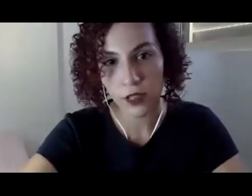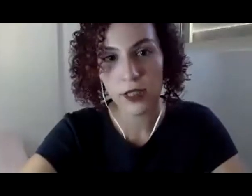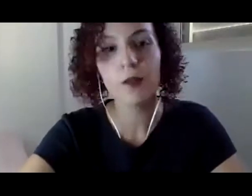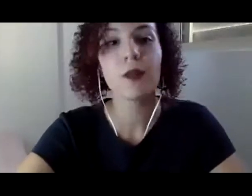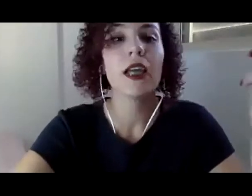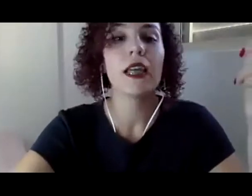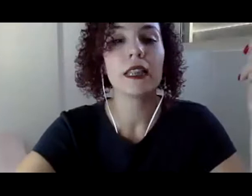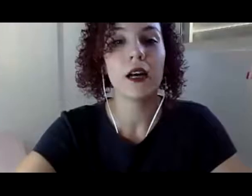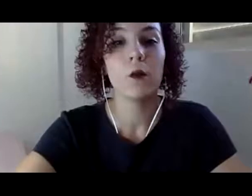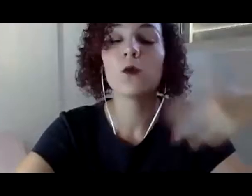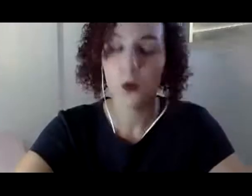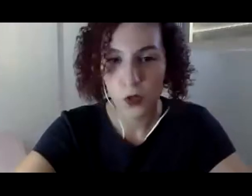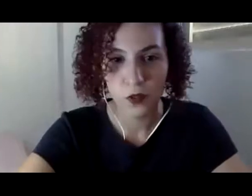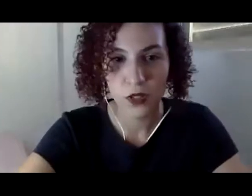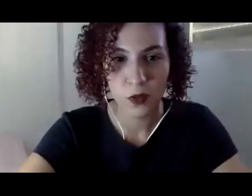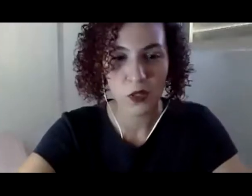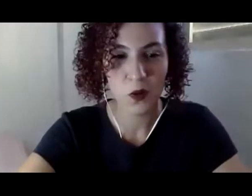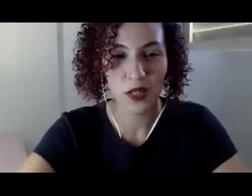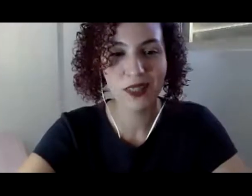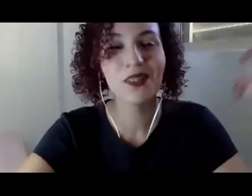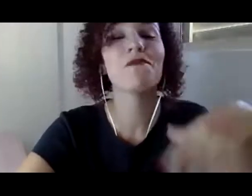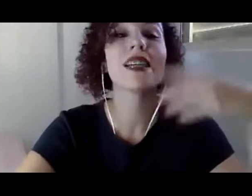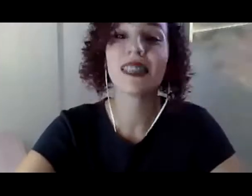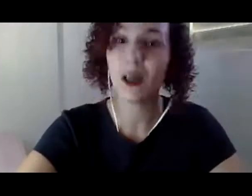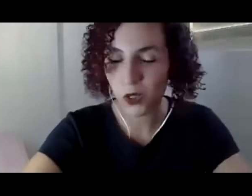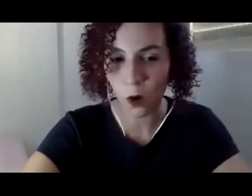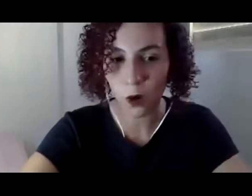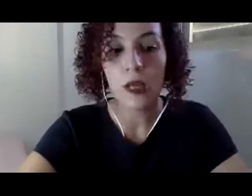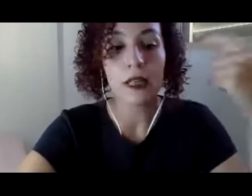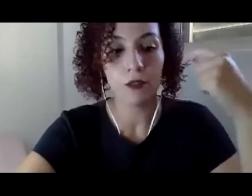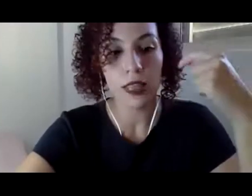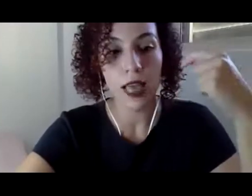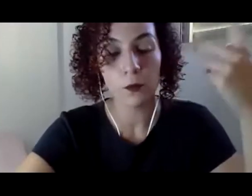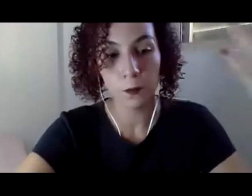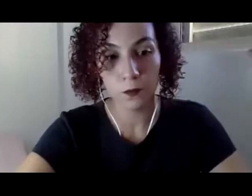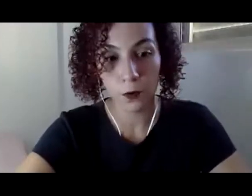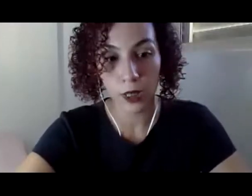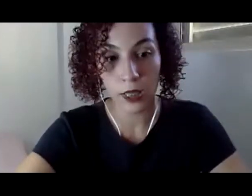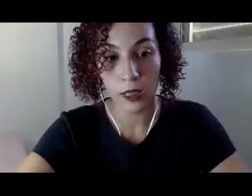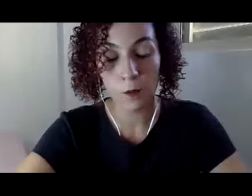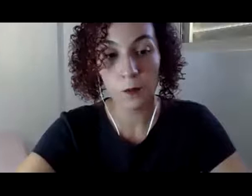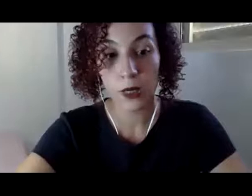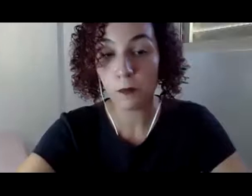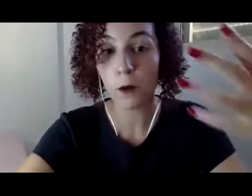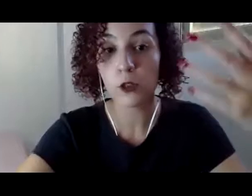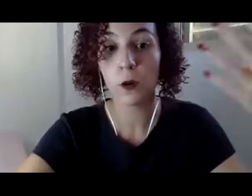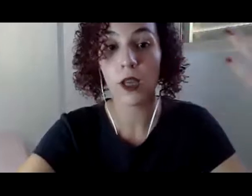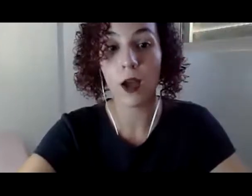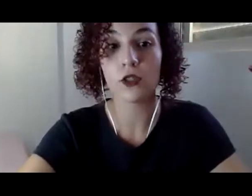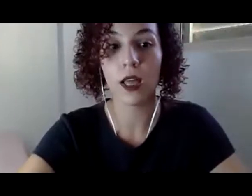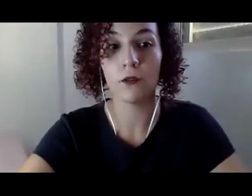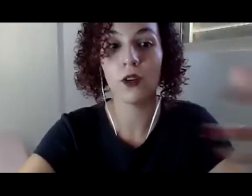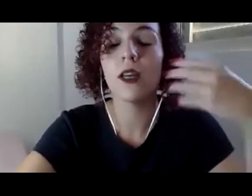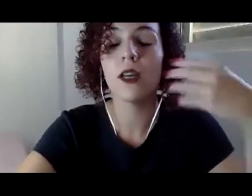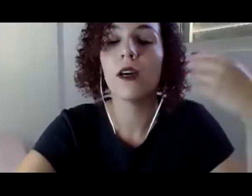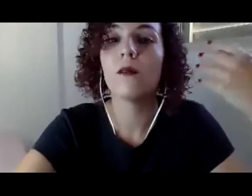da Disney, então um dos motivos de eu ter escolhido, mas não só, na verdade, foi principalmente porque eu